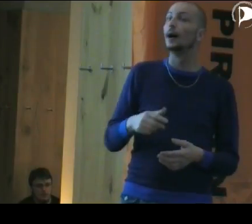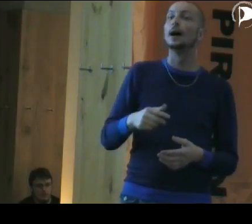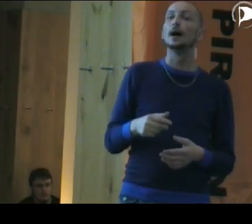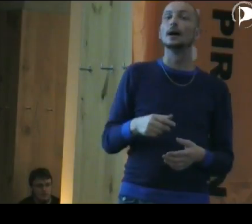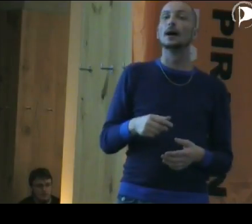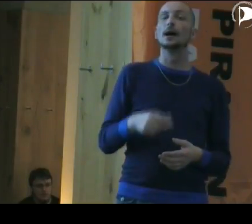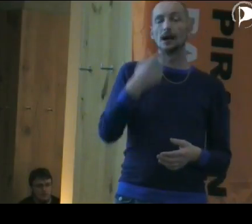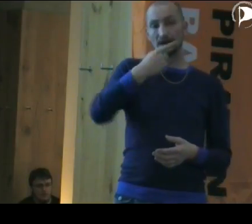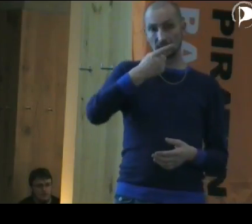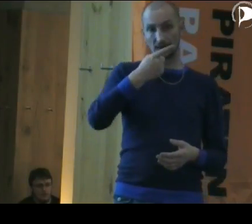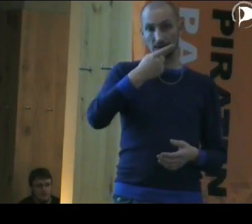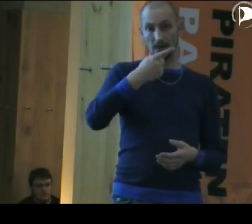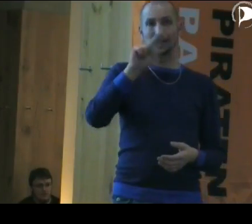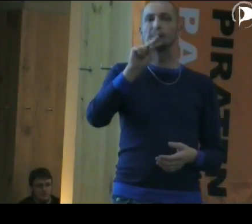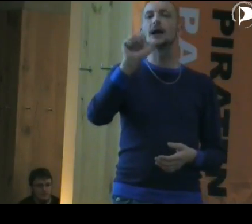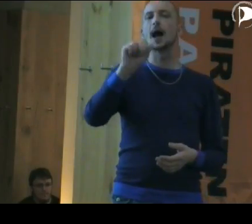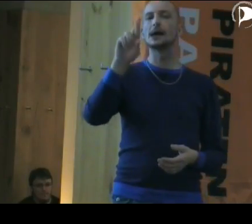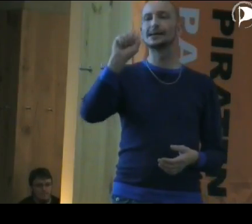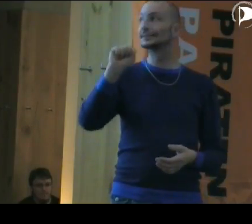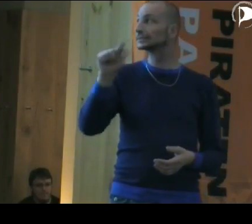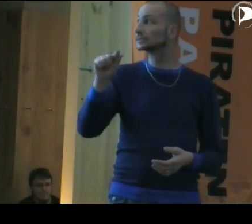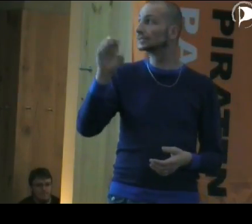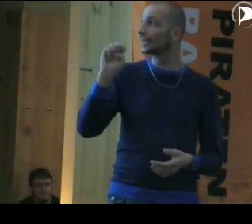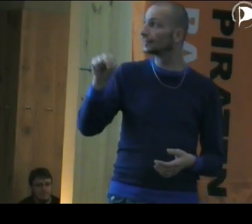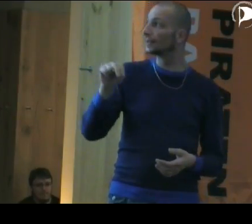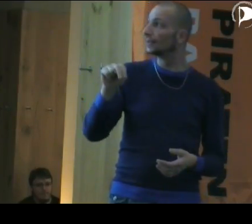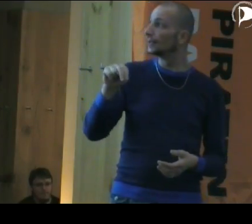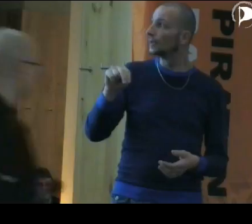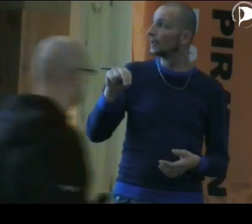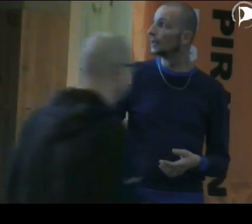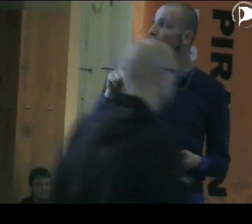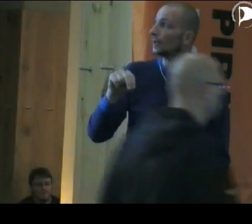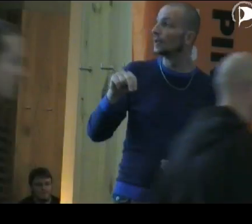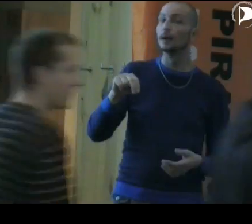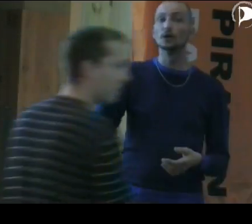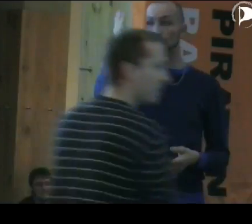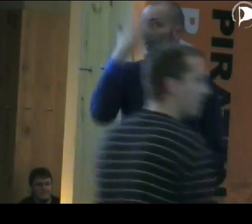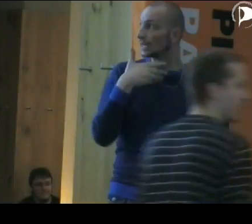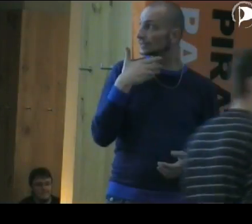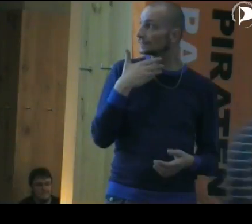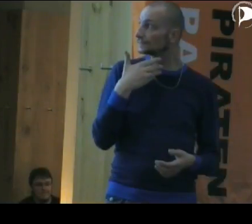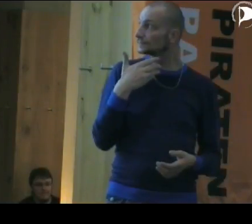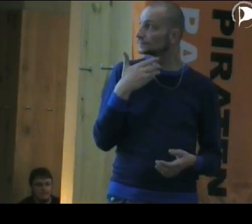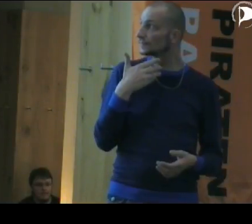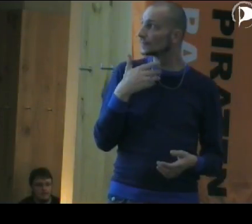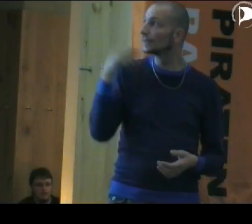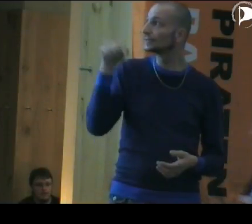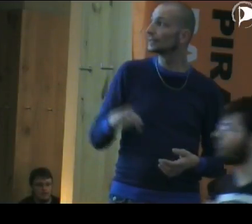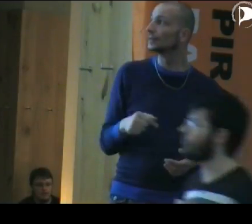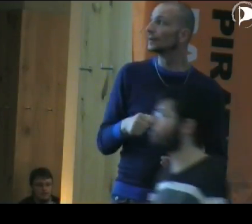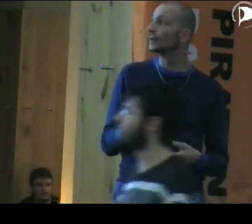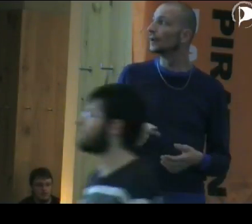hier ist ja im schwarzen anzug mit seinen nicht neben einfacher vorgestellt er ist aber als bisher schwarz zu wählen